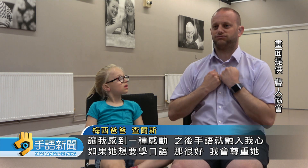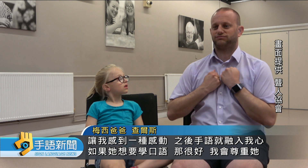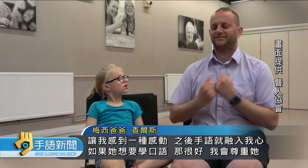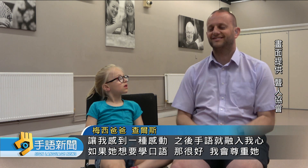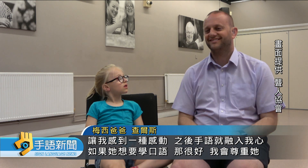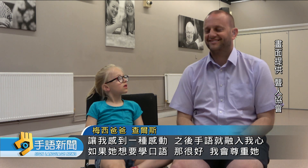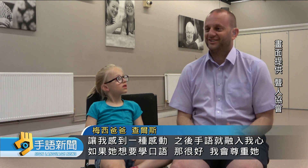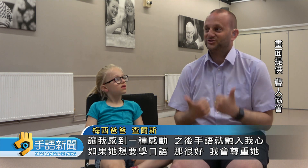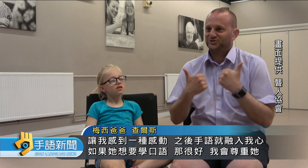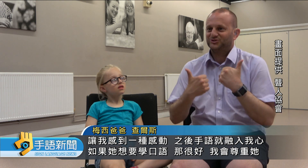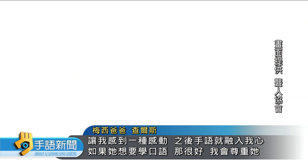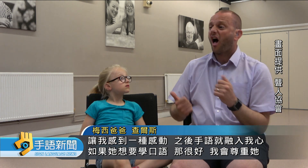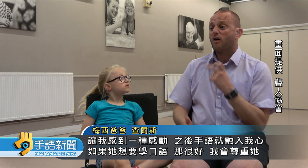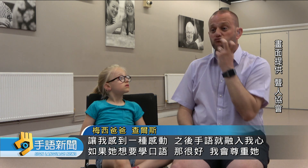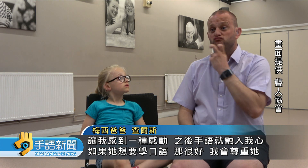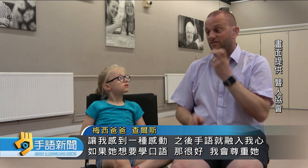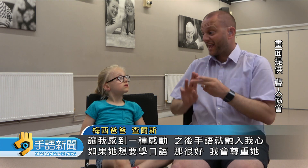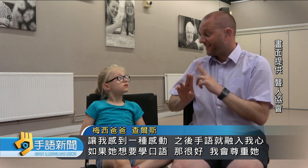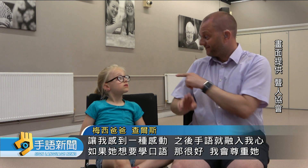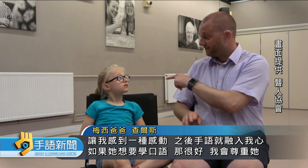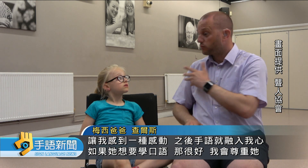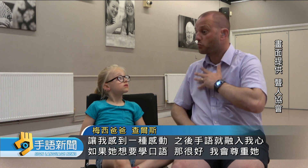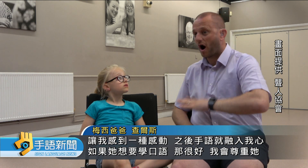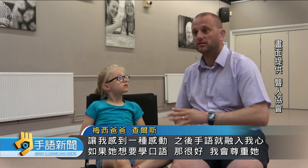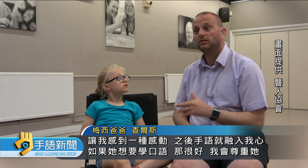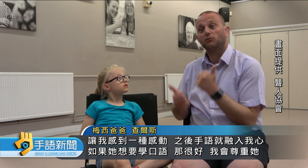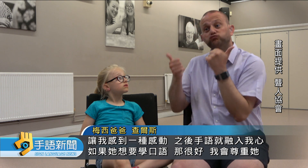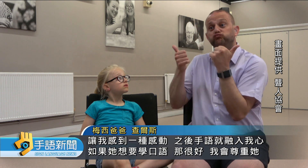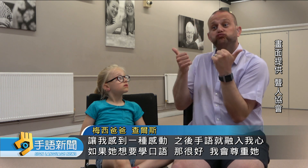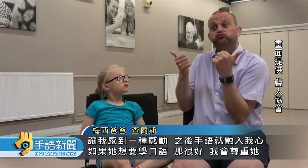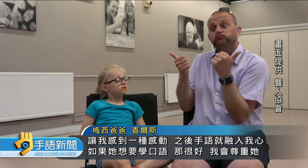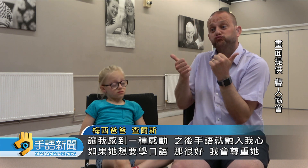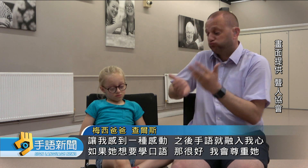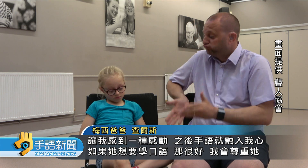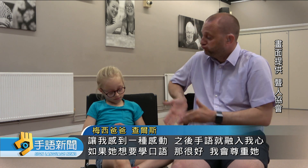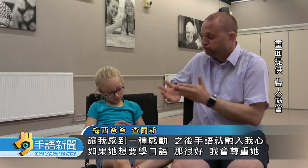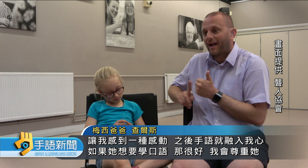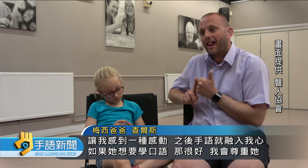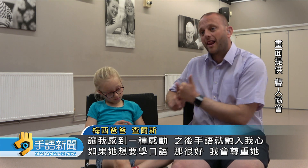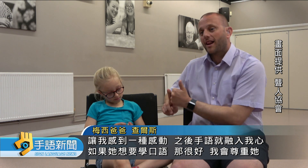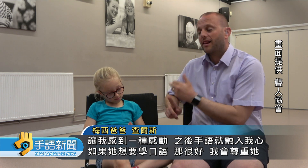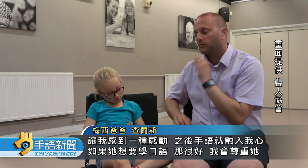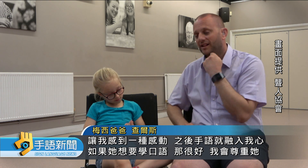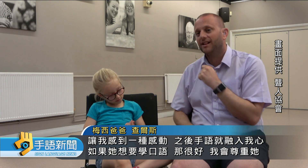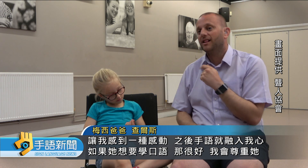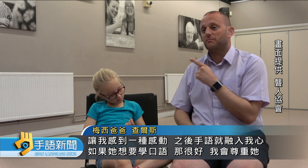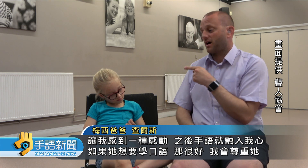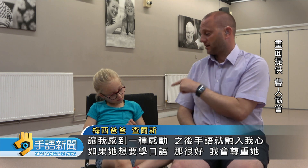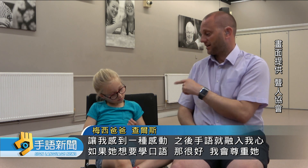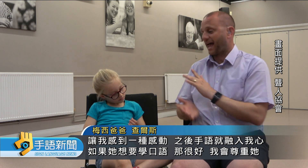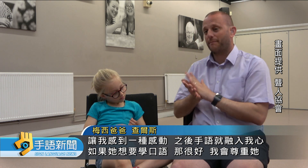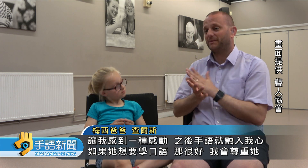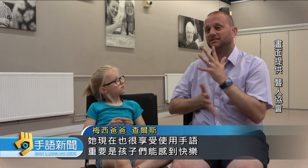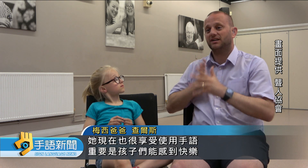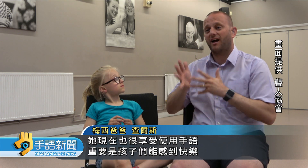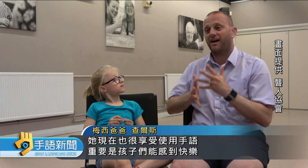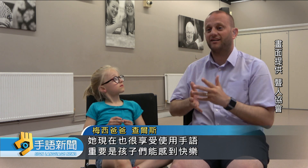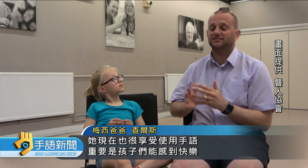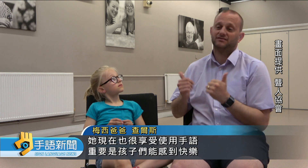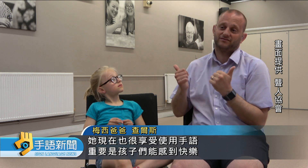心。如果她想要学口语，那很好，我会尊重她。她现在也很享受使